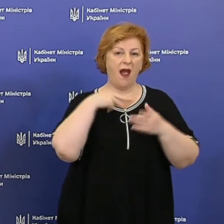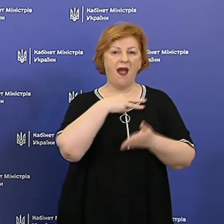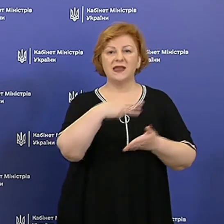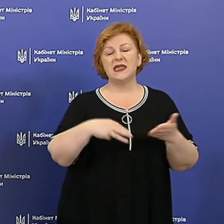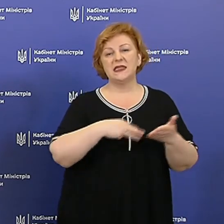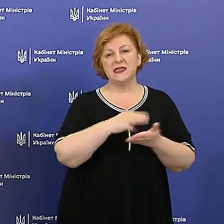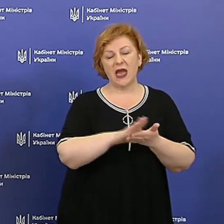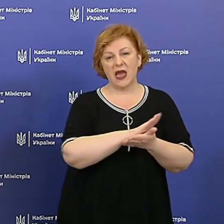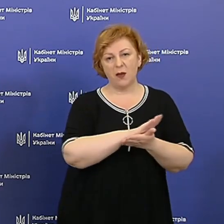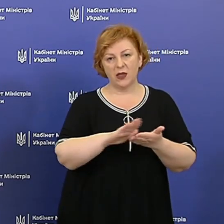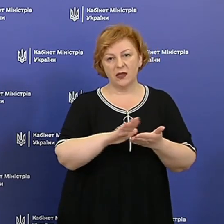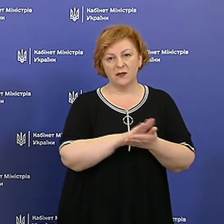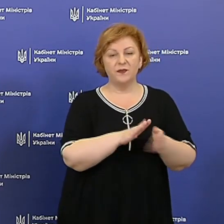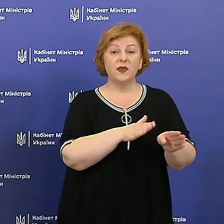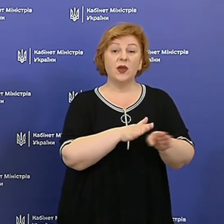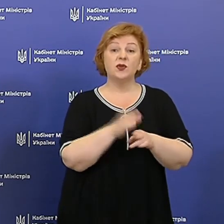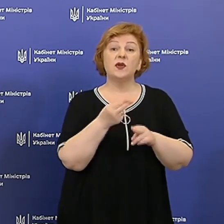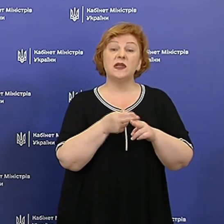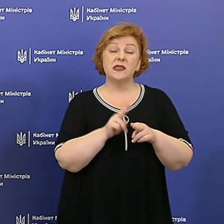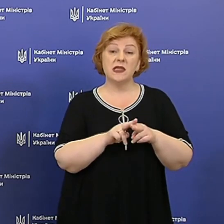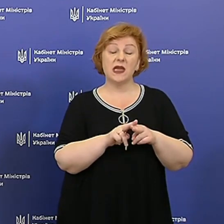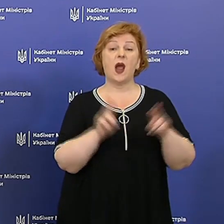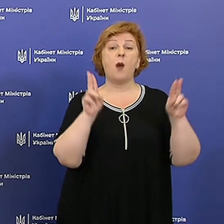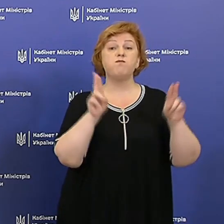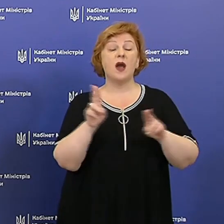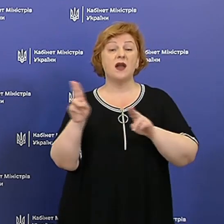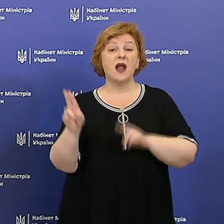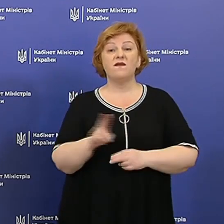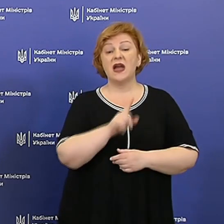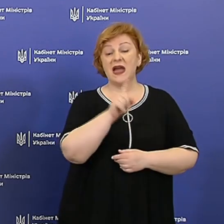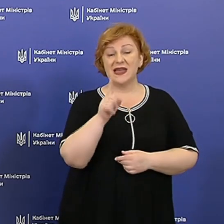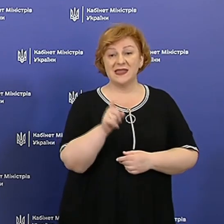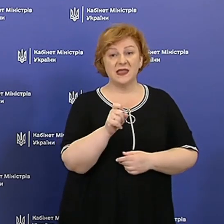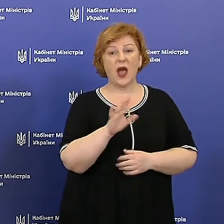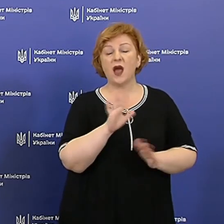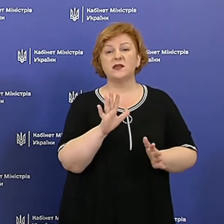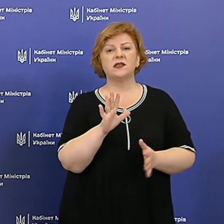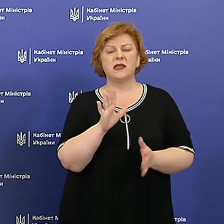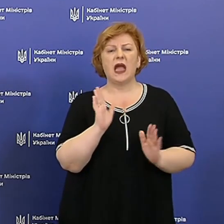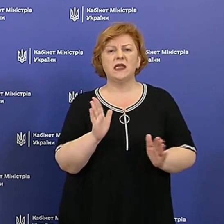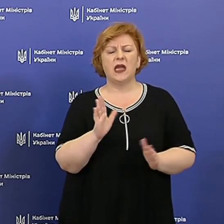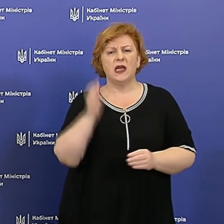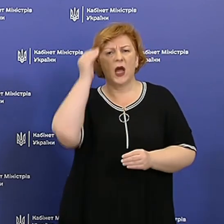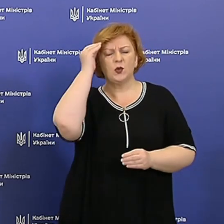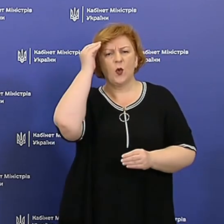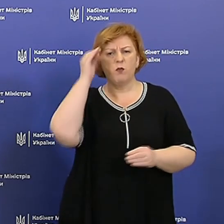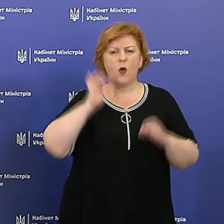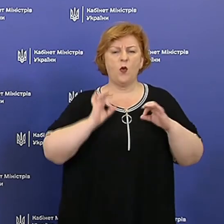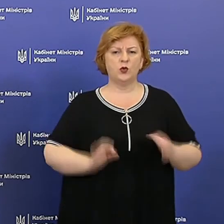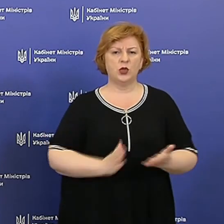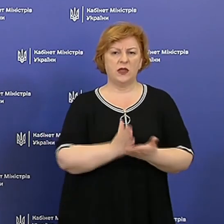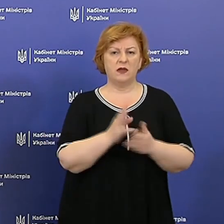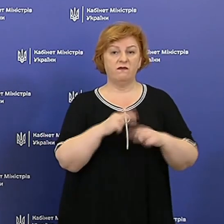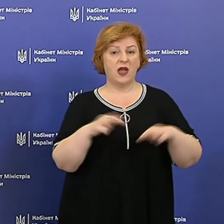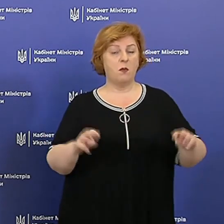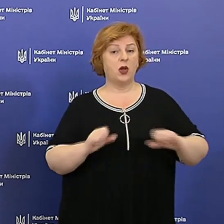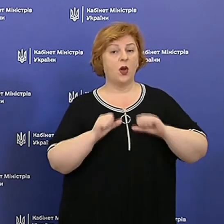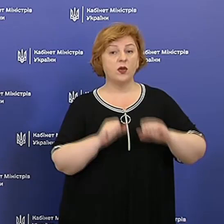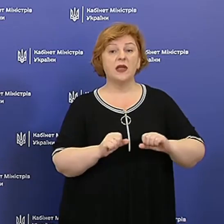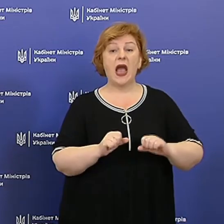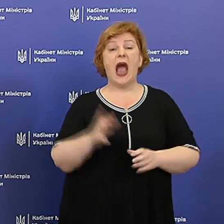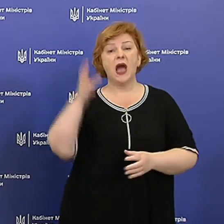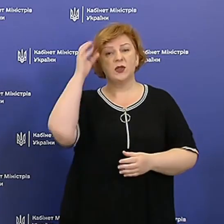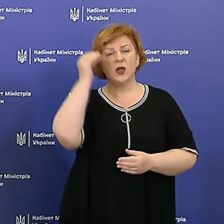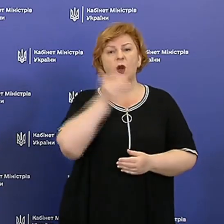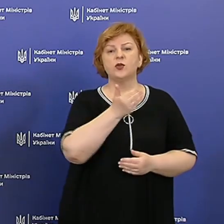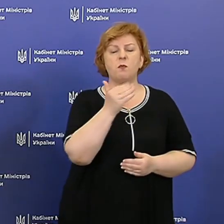антисептиками. Дотримування цих правил за не тільки за думкою чиновників Міністерства охорони здоров'я, а за думкою